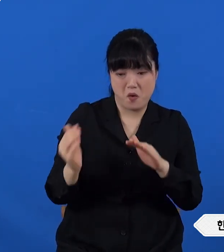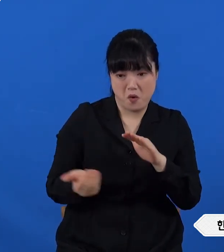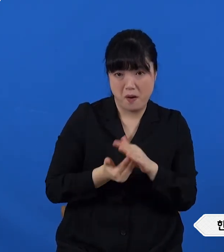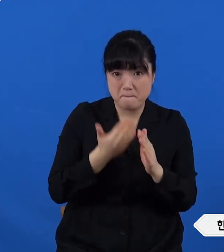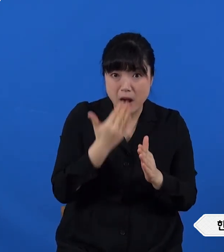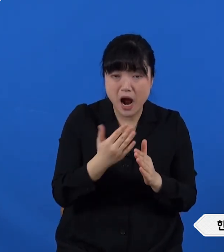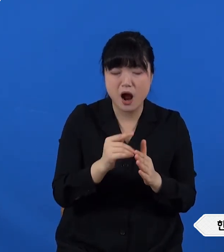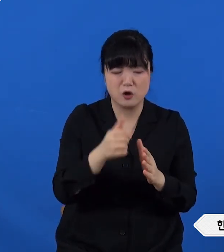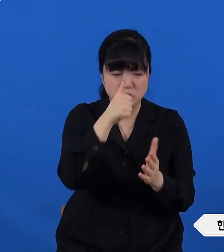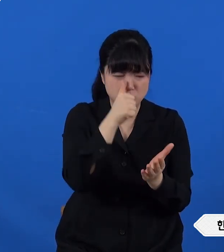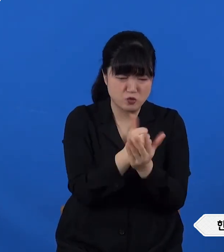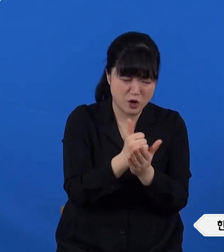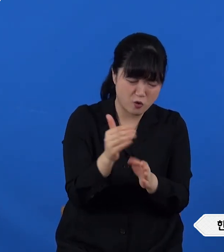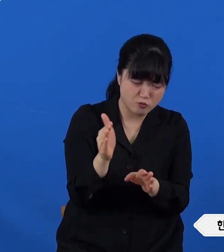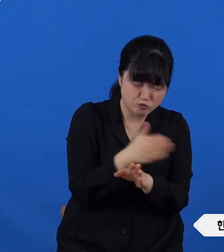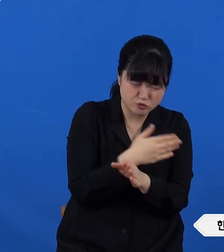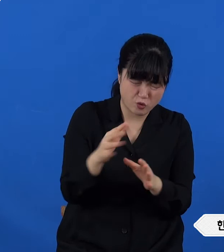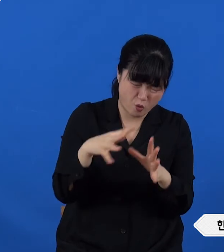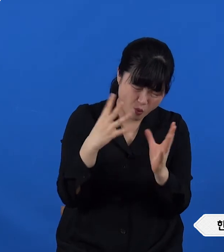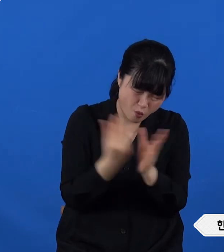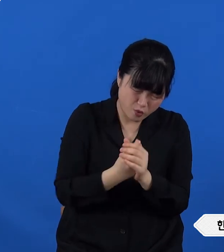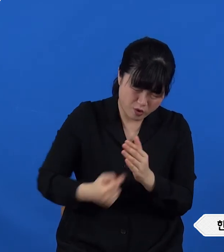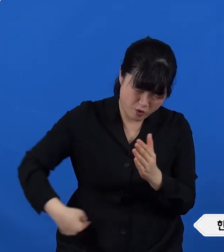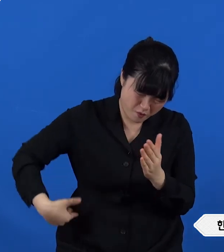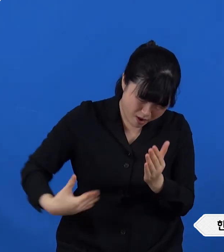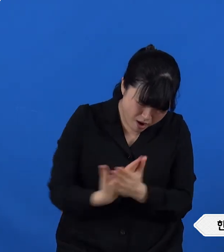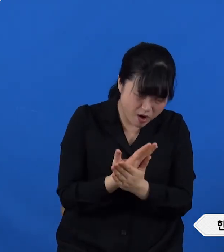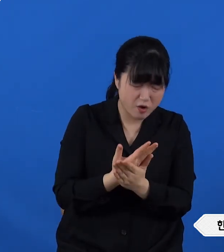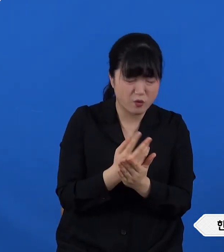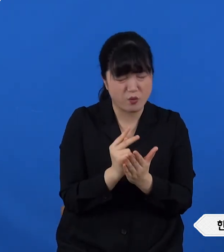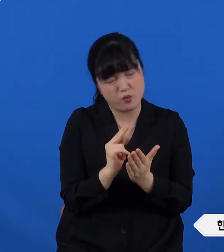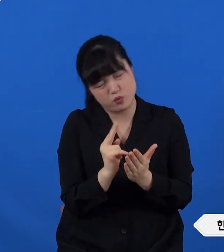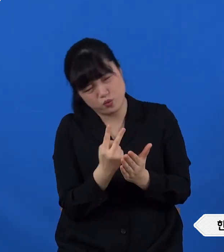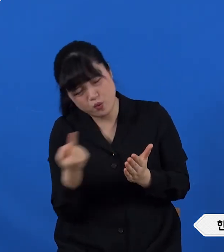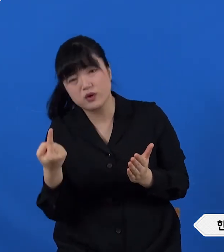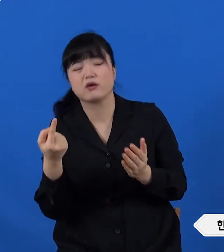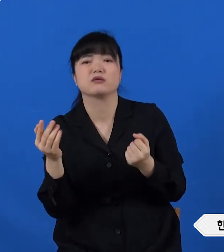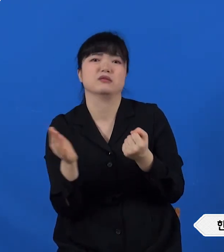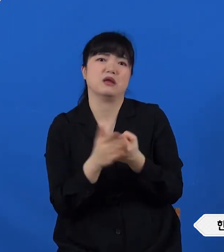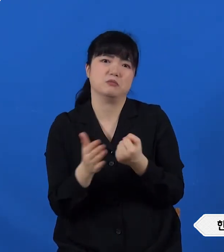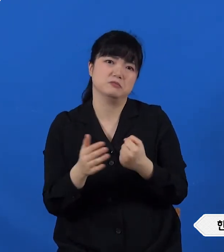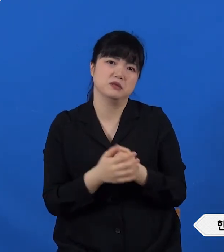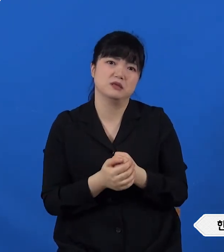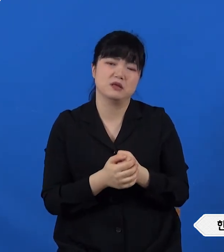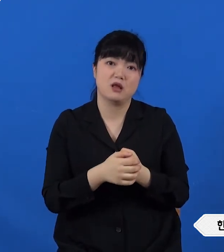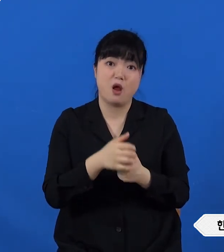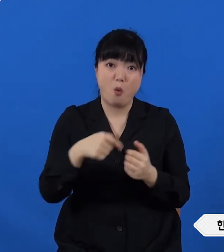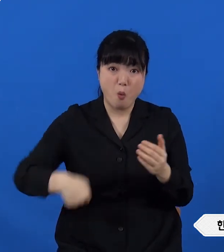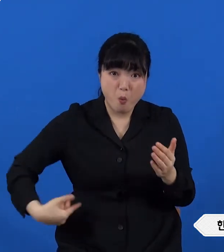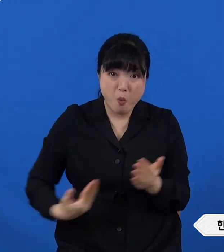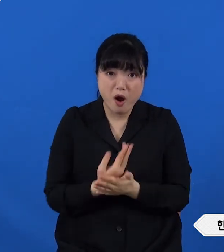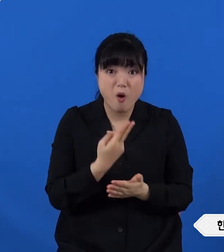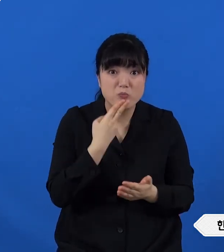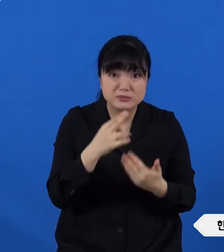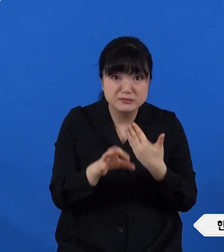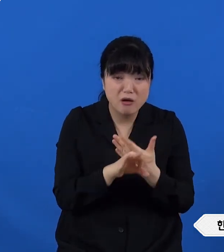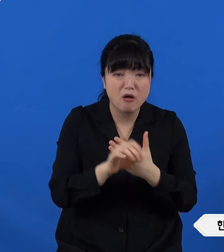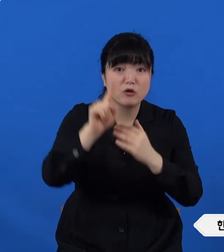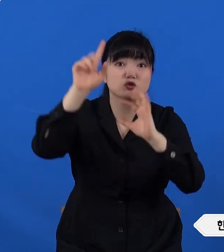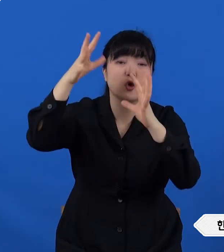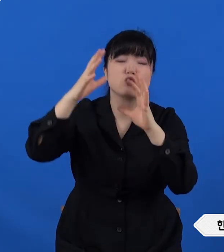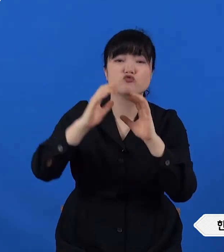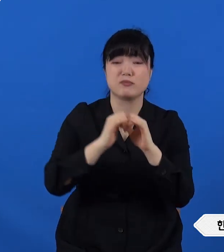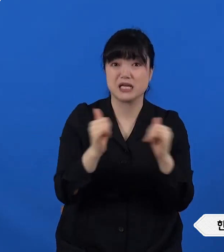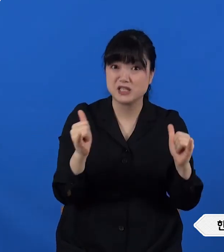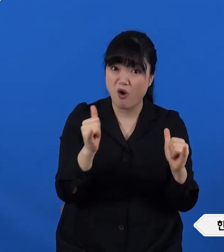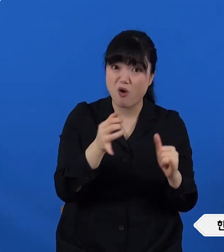죄에서 온전히 회개하고 돌이키기 때문입니다. 그래서 회개가 없는 사람은 천국 백성이라고